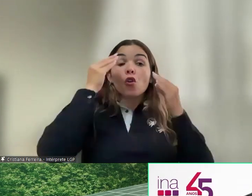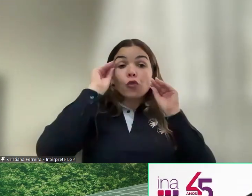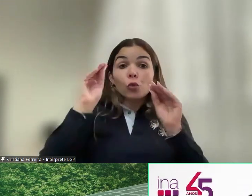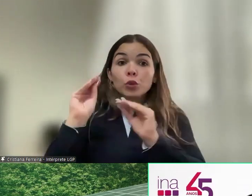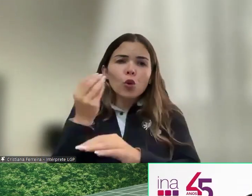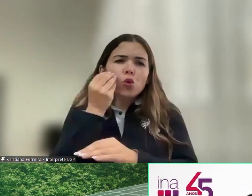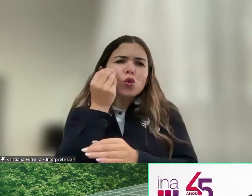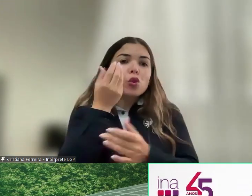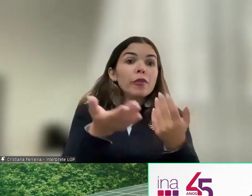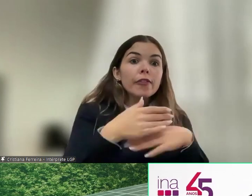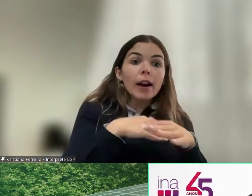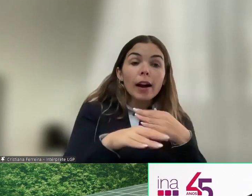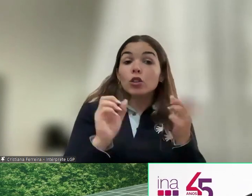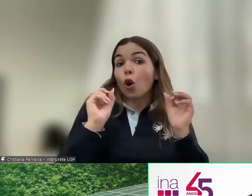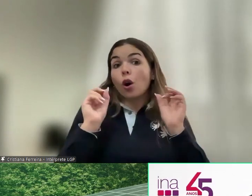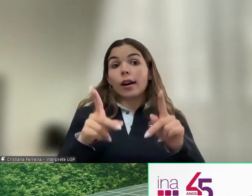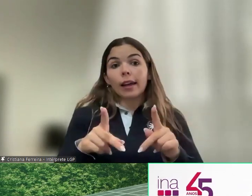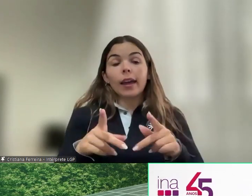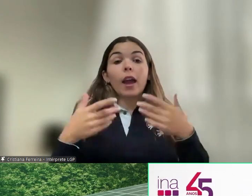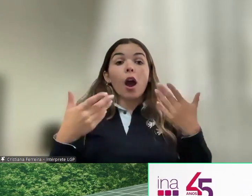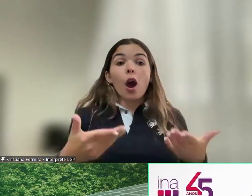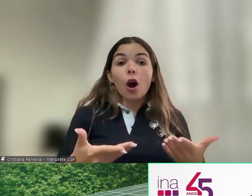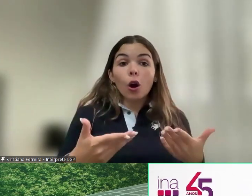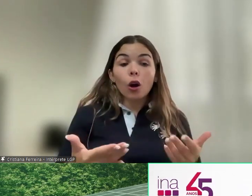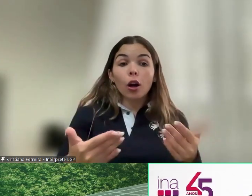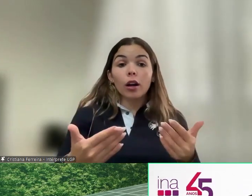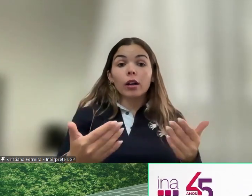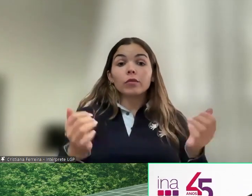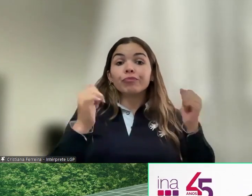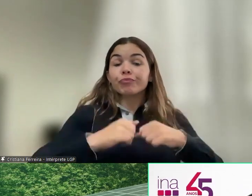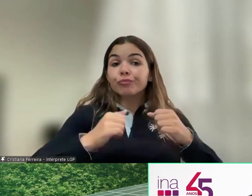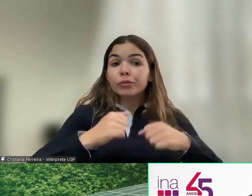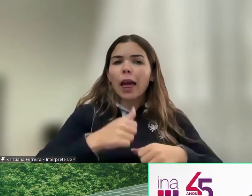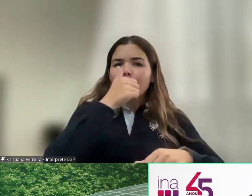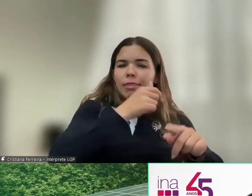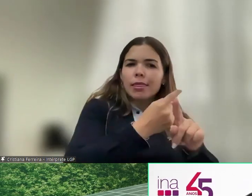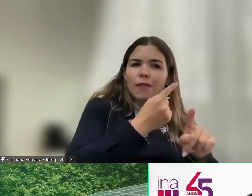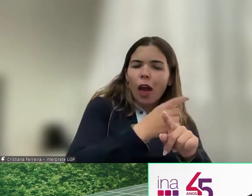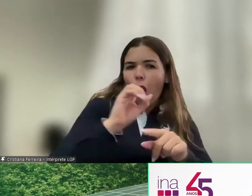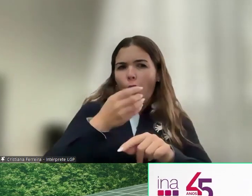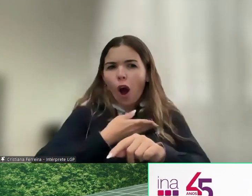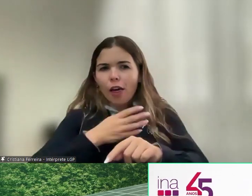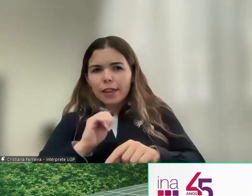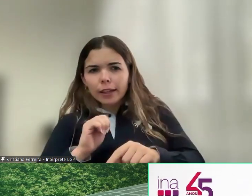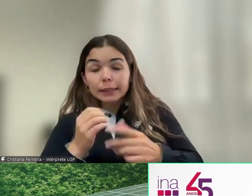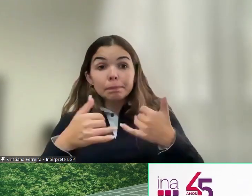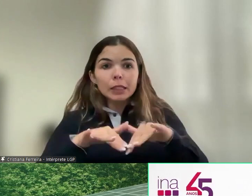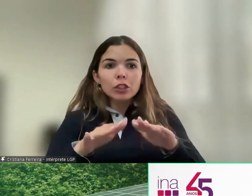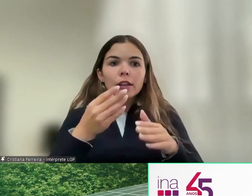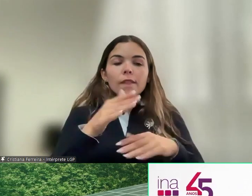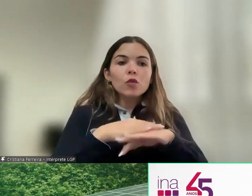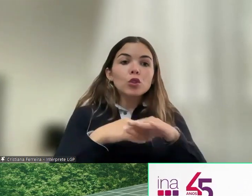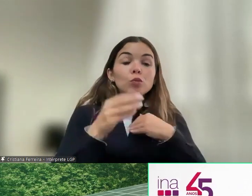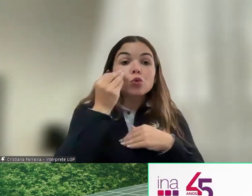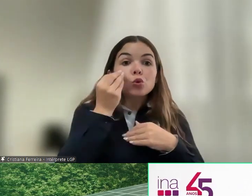faz? Ok, vamos agora alinhar as nossas atividades com os ODS, mas como é que nós fazemos isso, não é? É de facto aqui